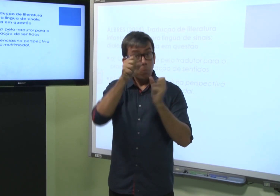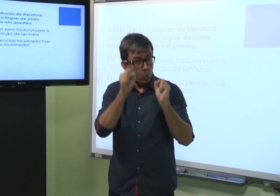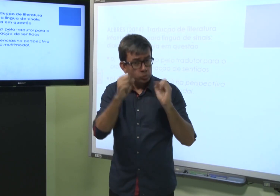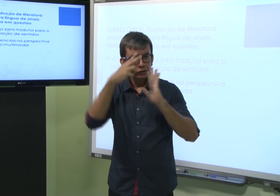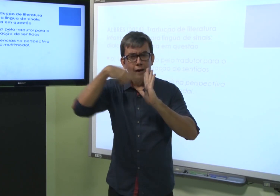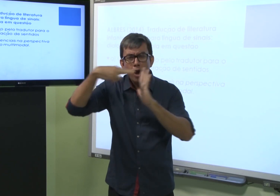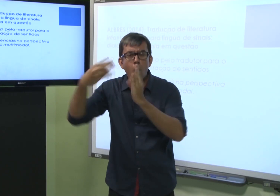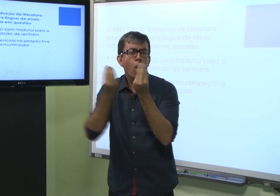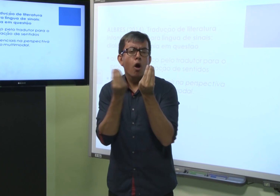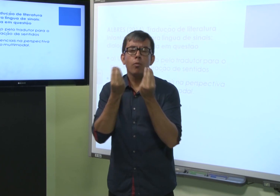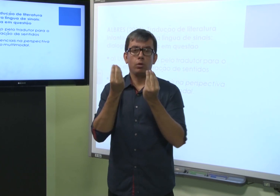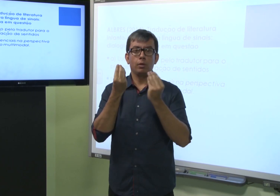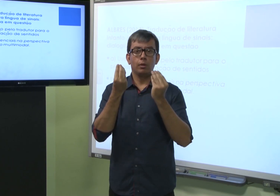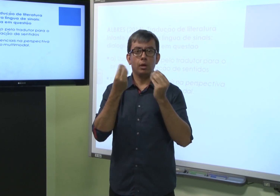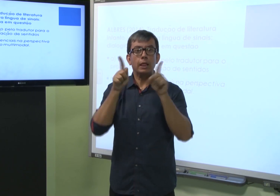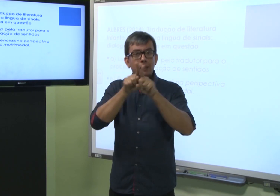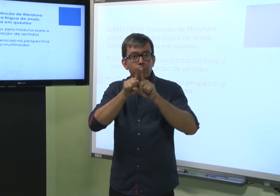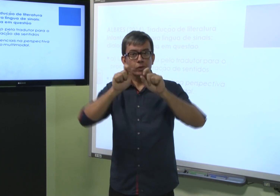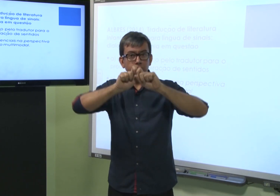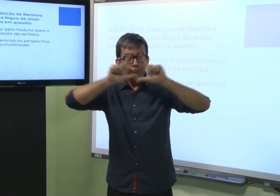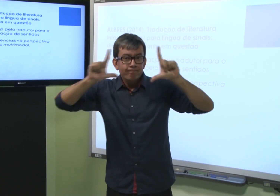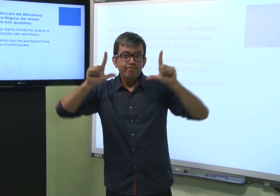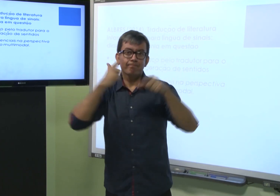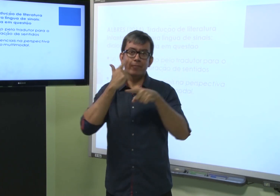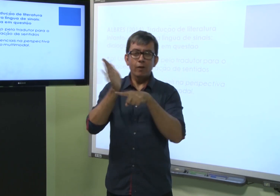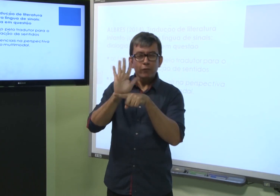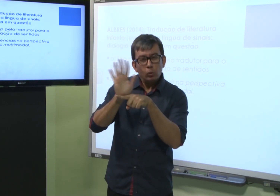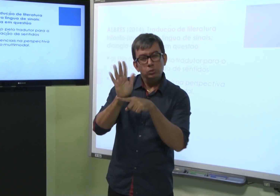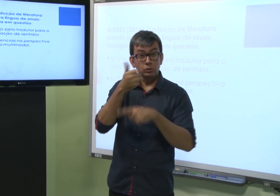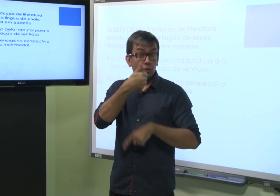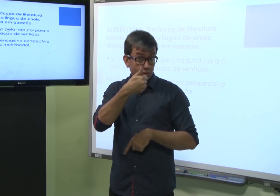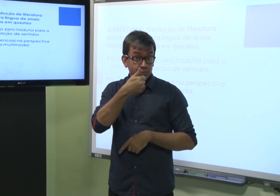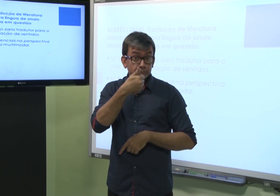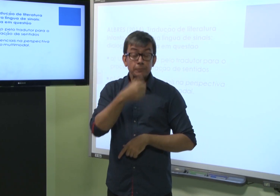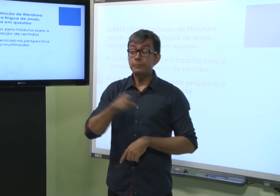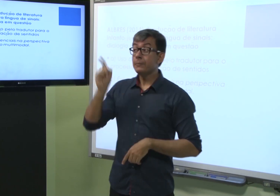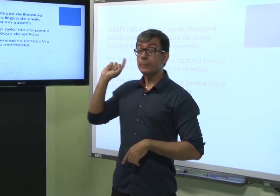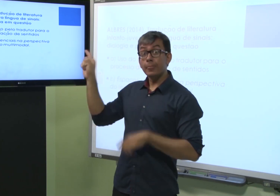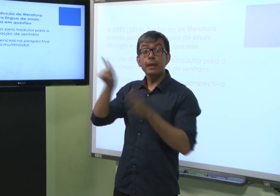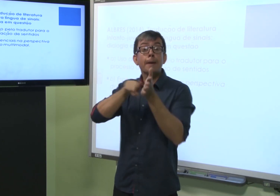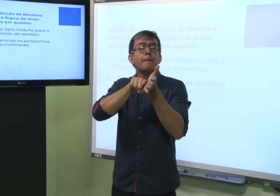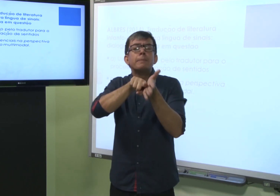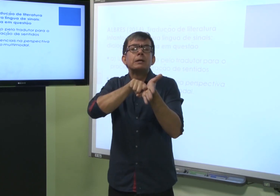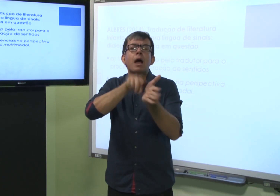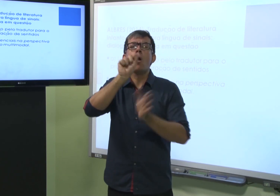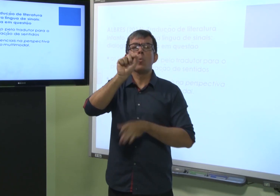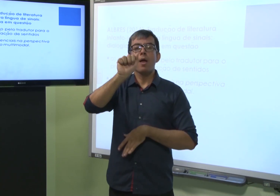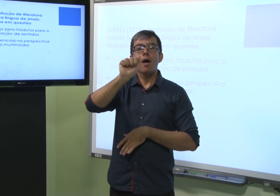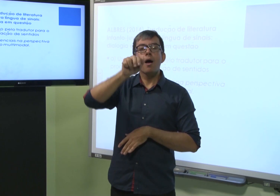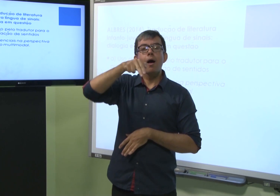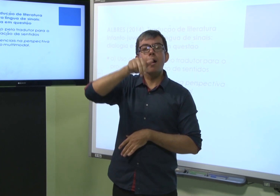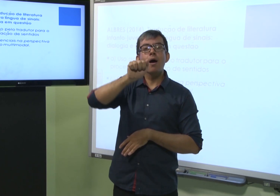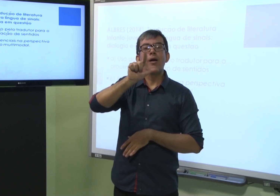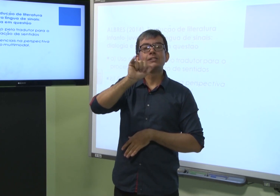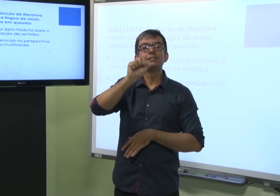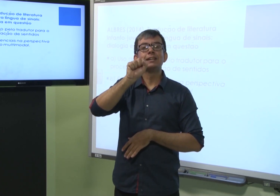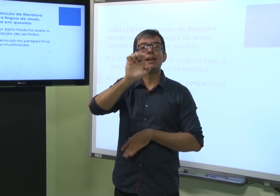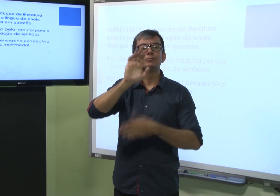Vocês podem ler sobre esse tema, vocês podem assistir vídeos para vocês